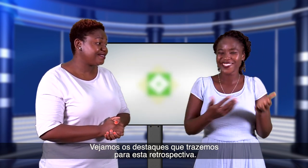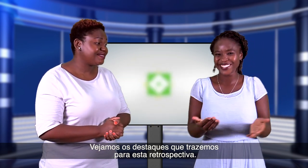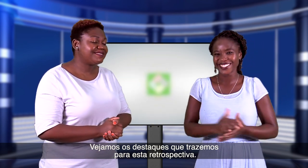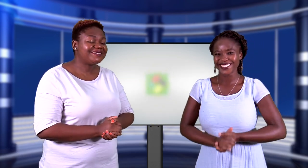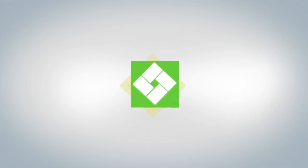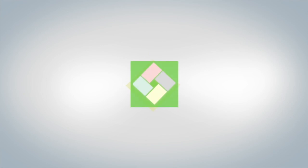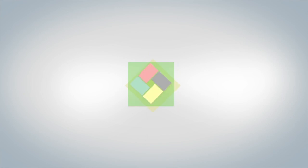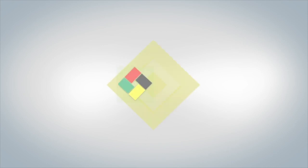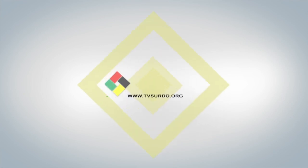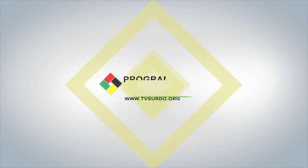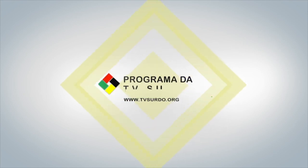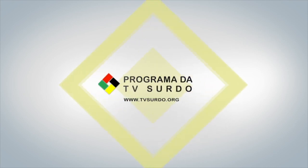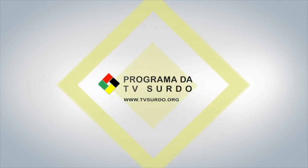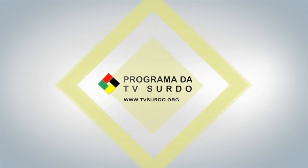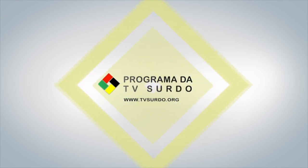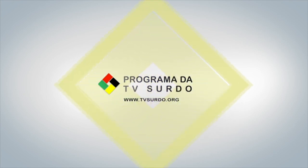retrospectiva.